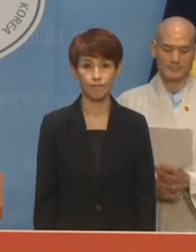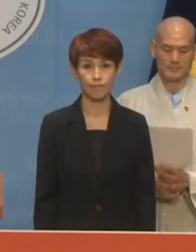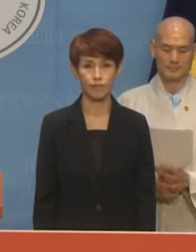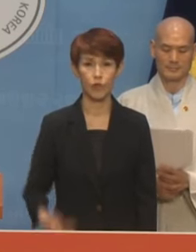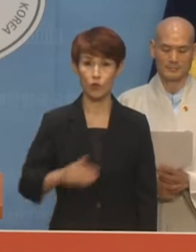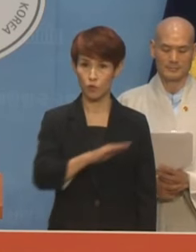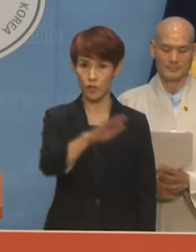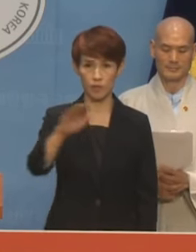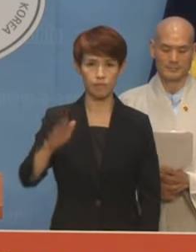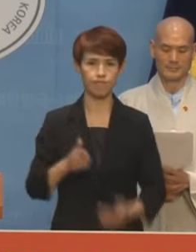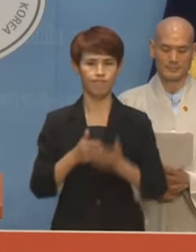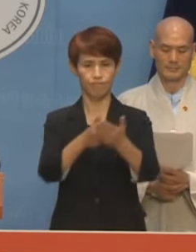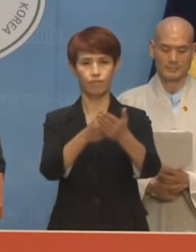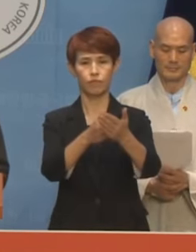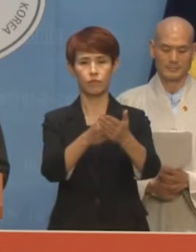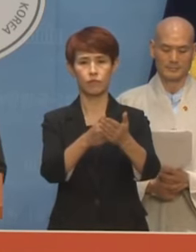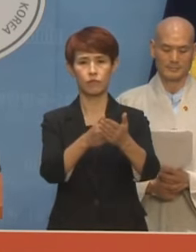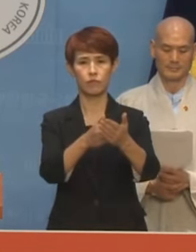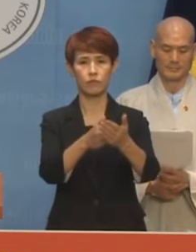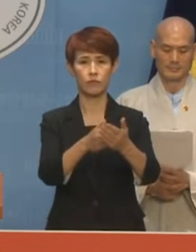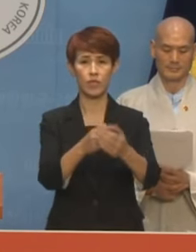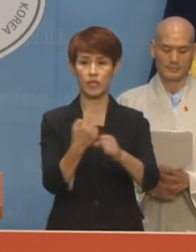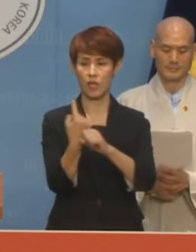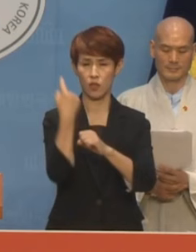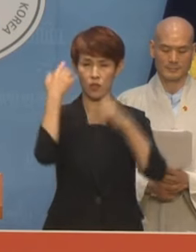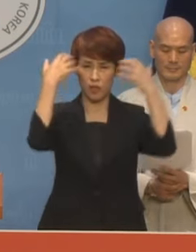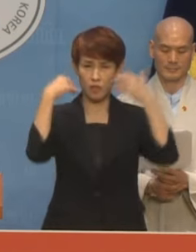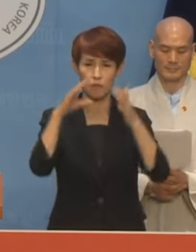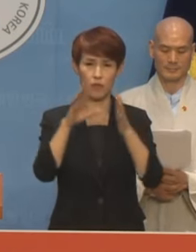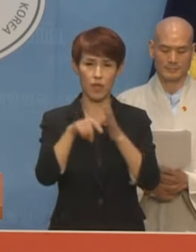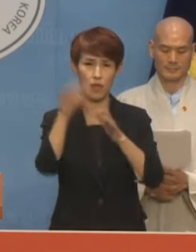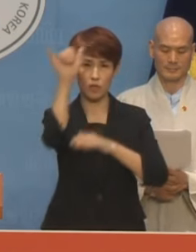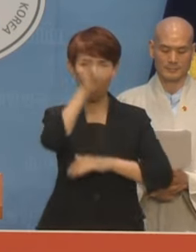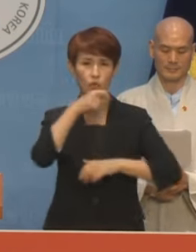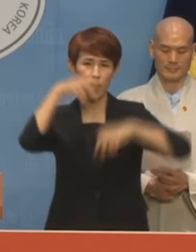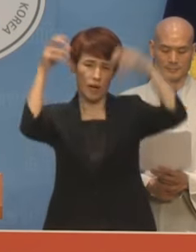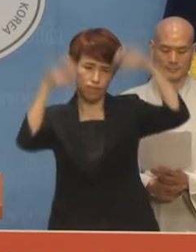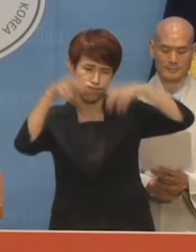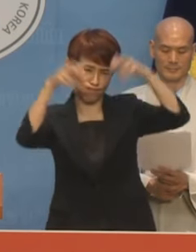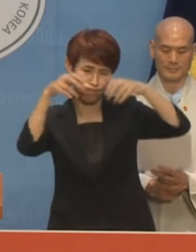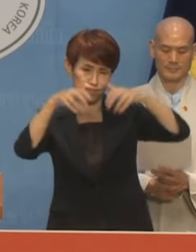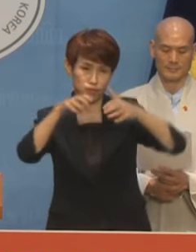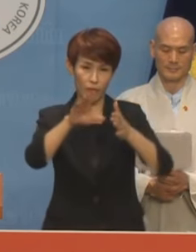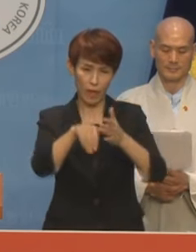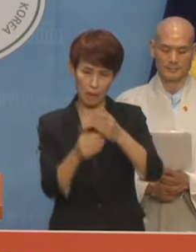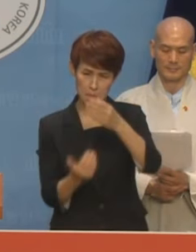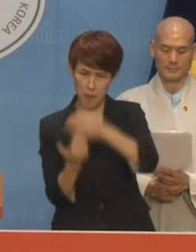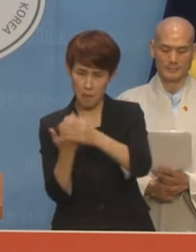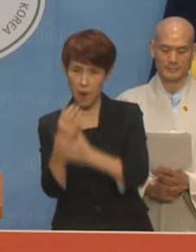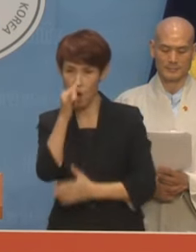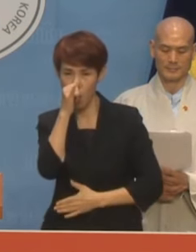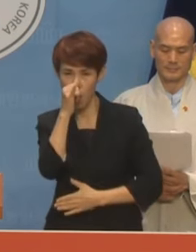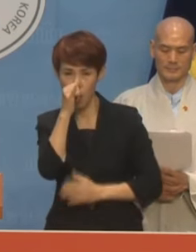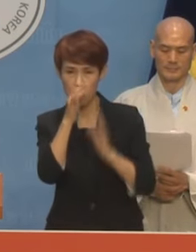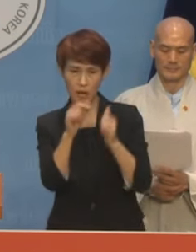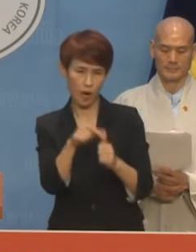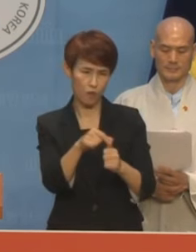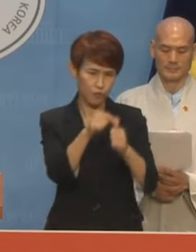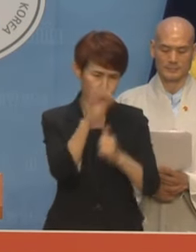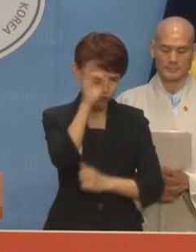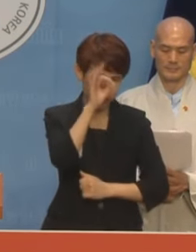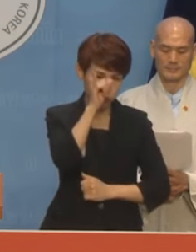우리는 요구한다. 작년 여름 전국적인 폭우 사고가 일어나자 구조 수색에 나선